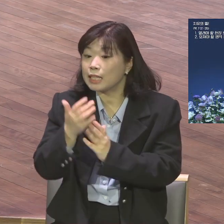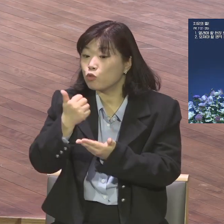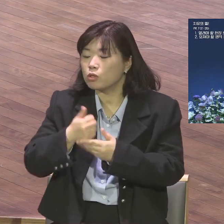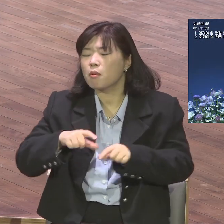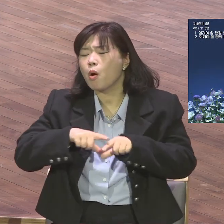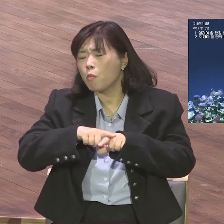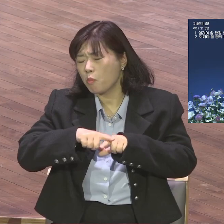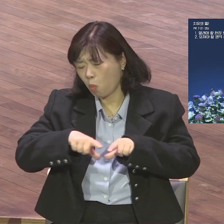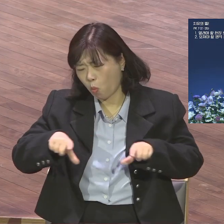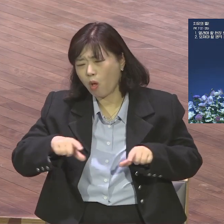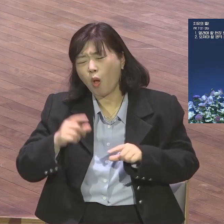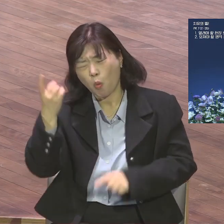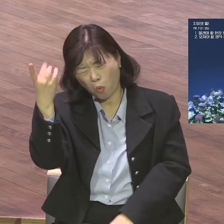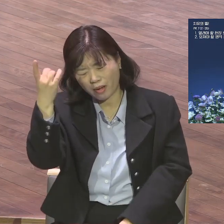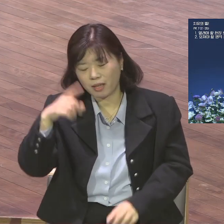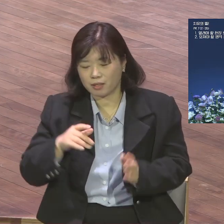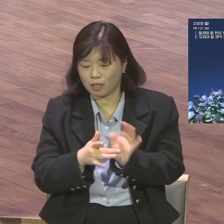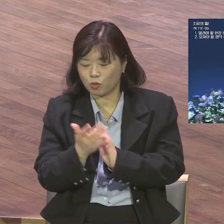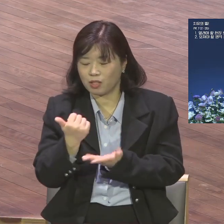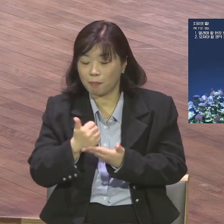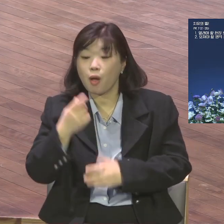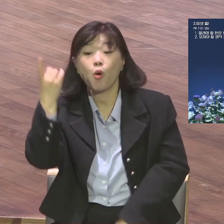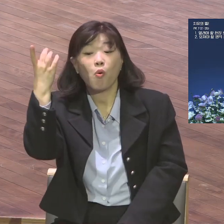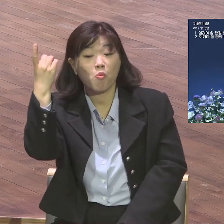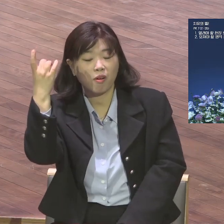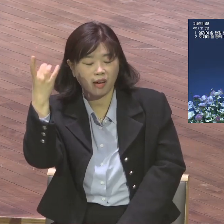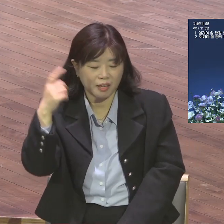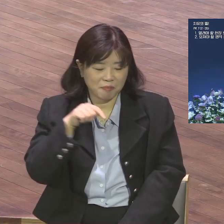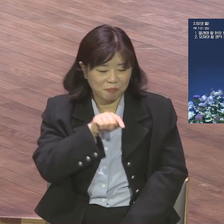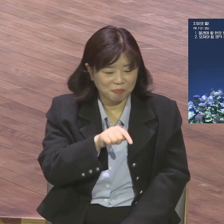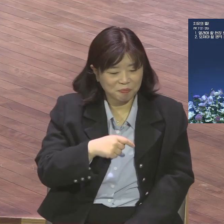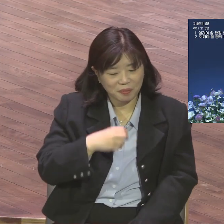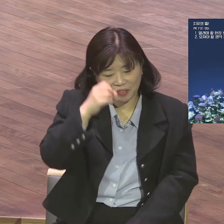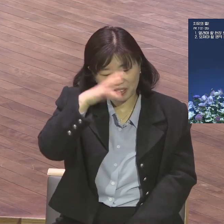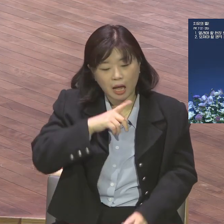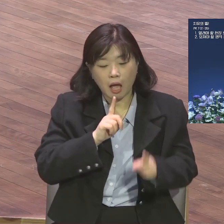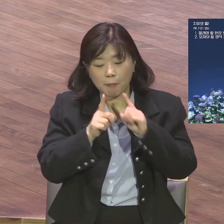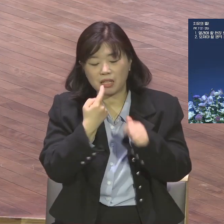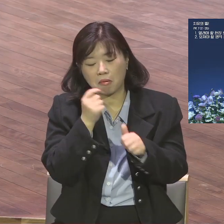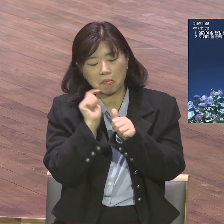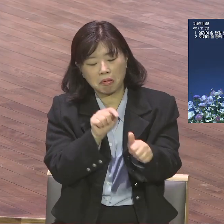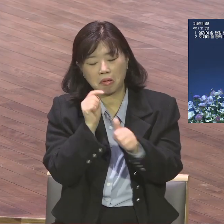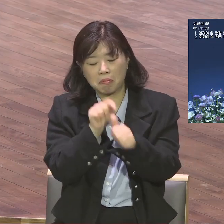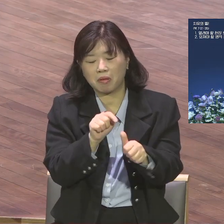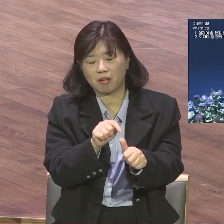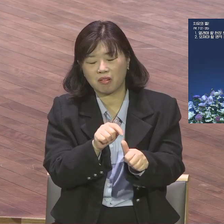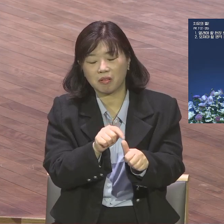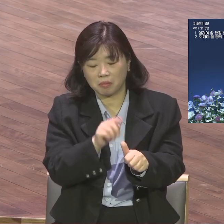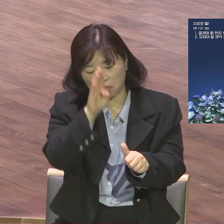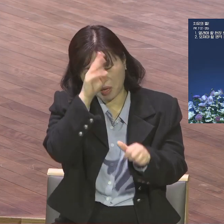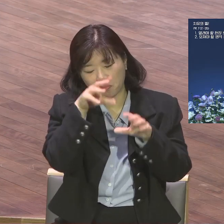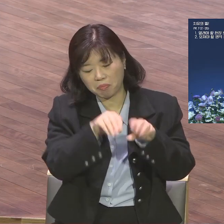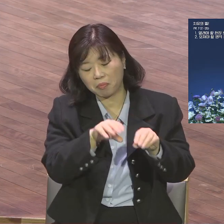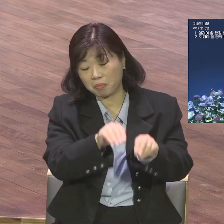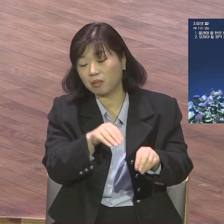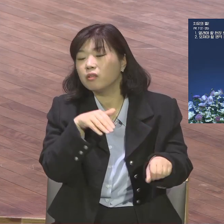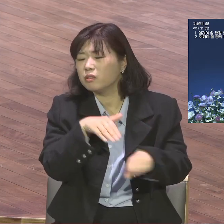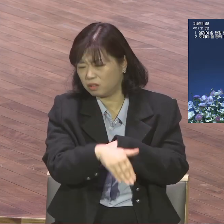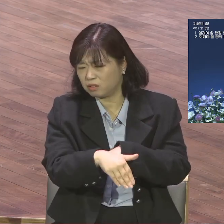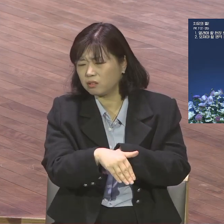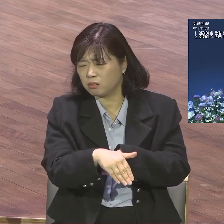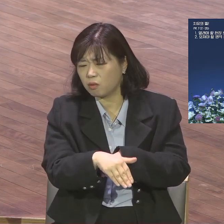말씀으로도 간단히 치유하셨는데 이번에는 아주 독특한 방법으로 치유를